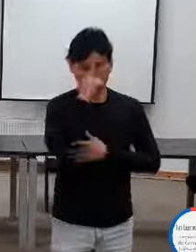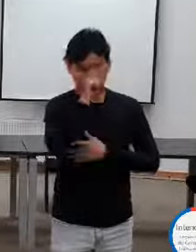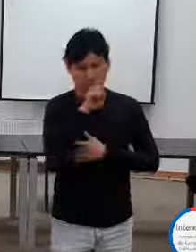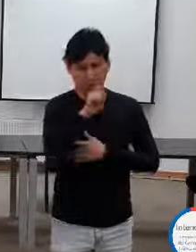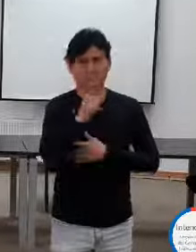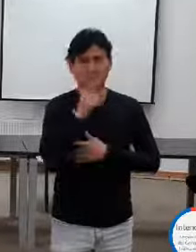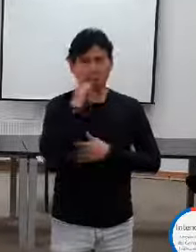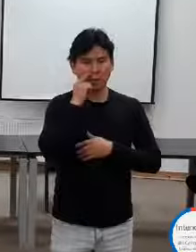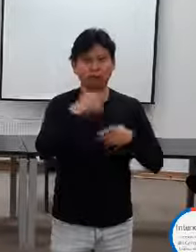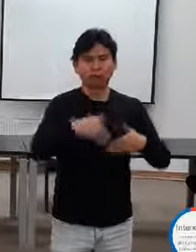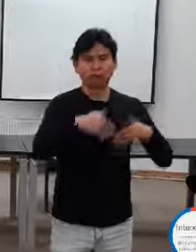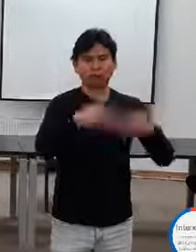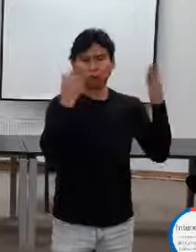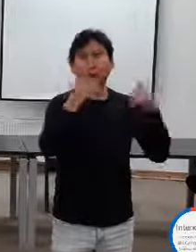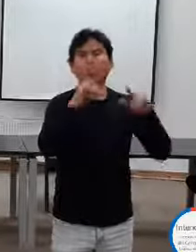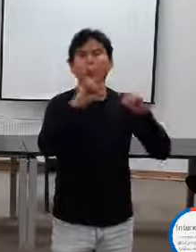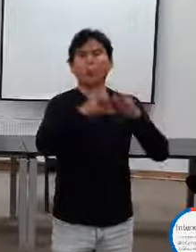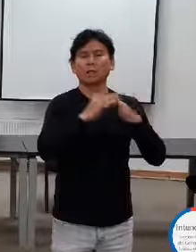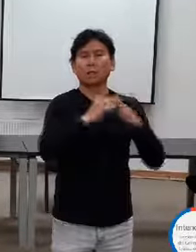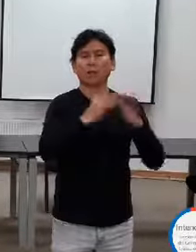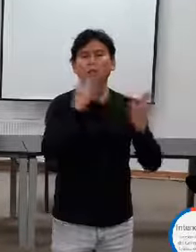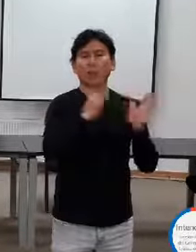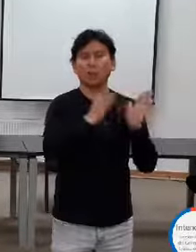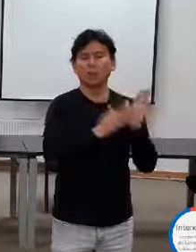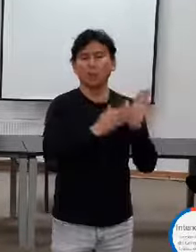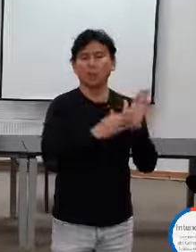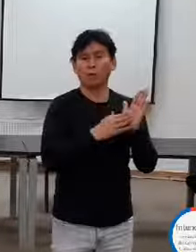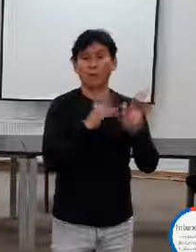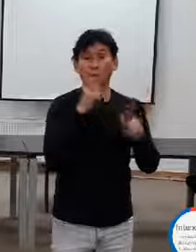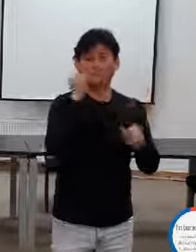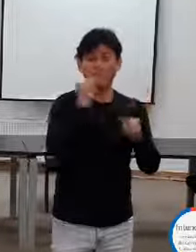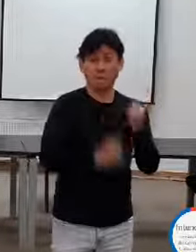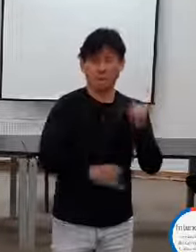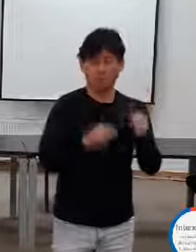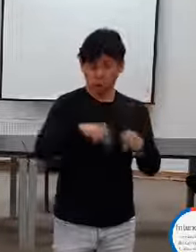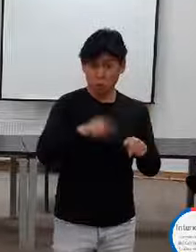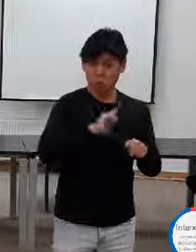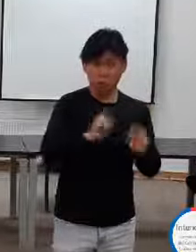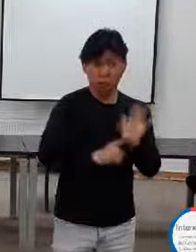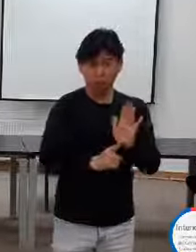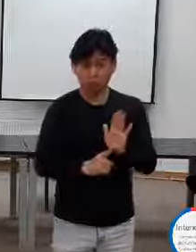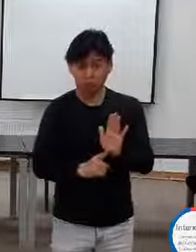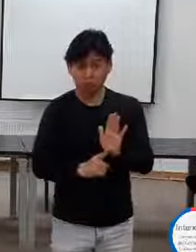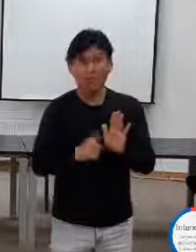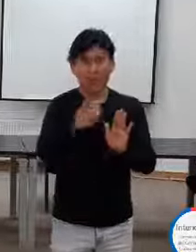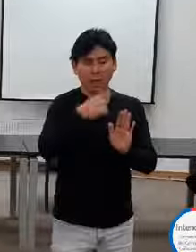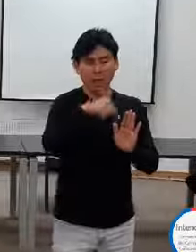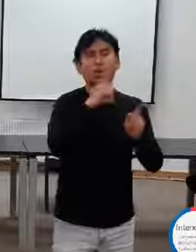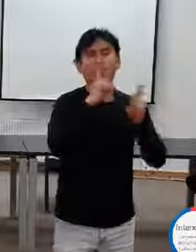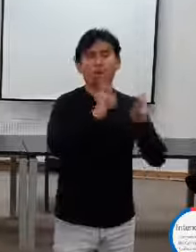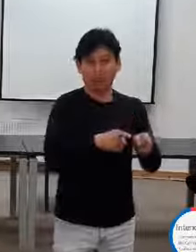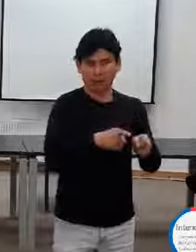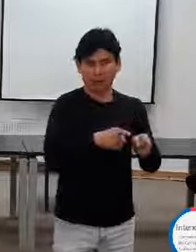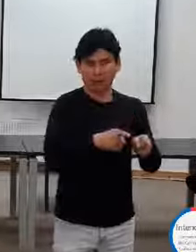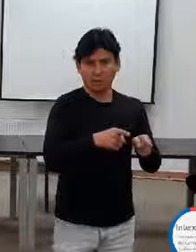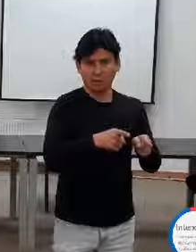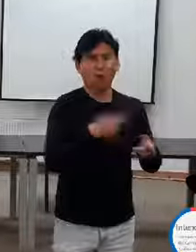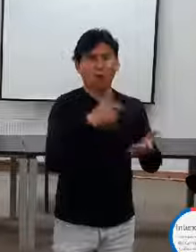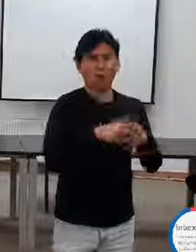se les levanta la cuarentena hasta que acrediten, el plazo es hasta hoy, si hoy no acreditan, ellos deben inmediatamente